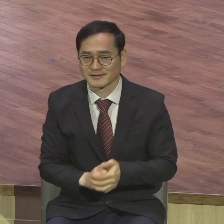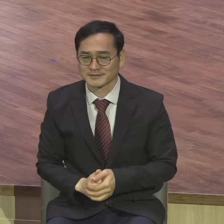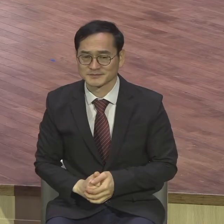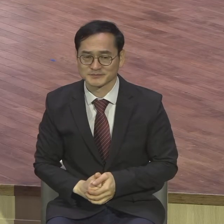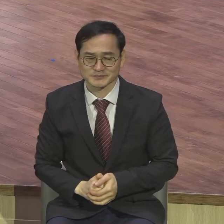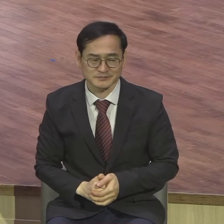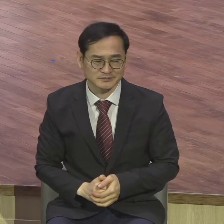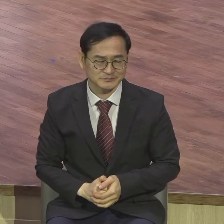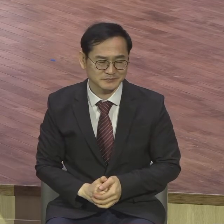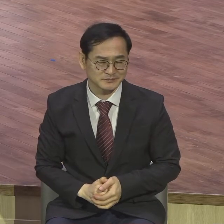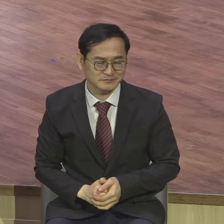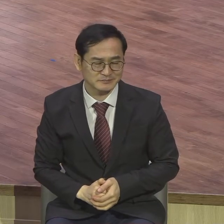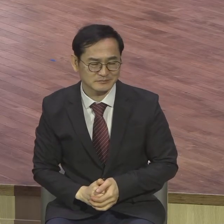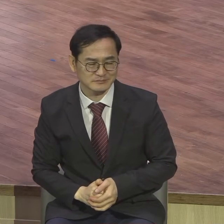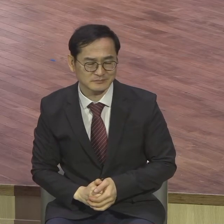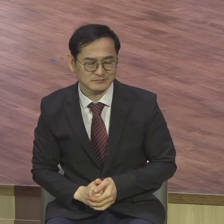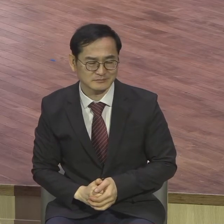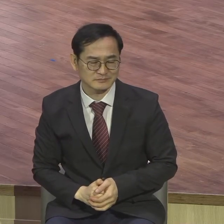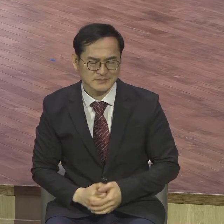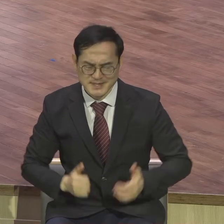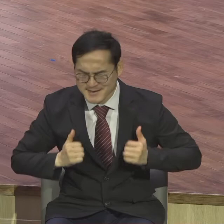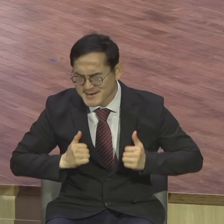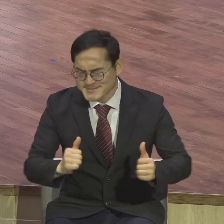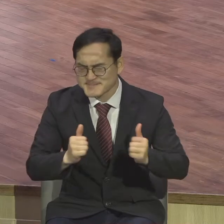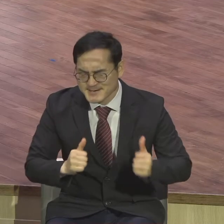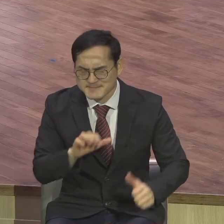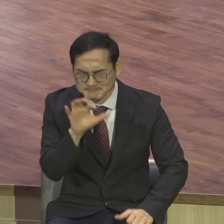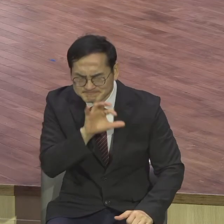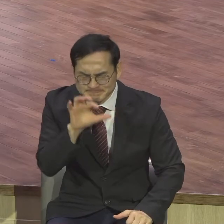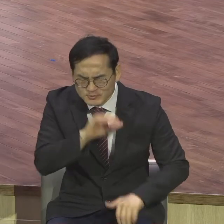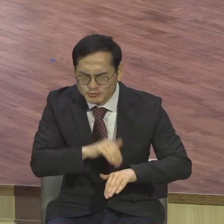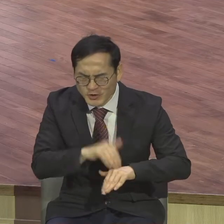말고 열심히 도 닦으면 뭐 돼요?